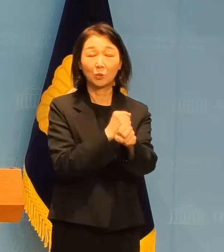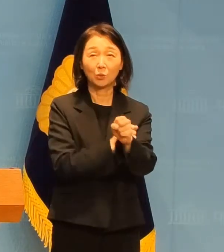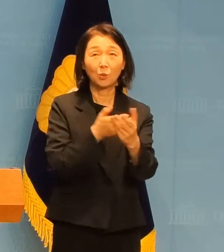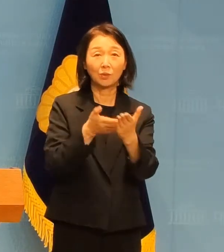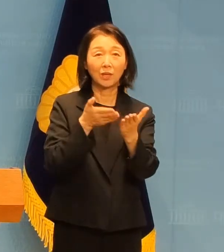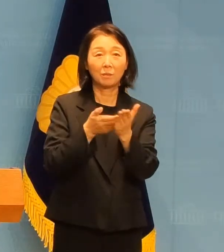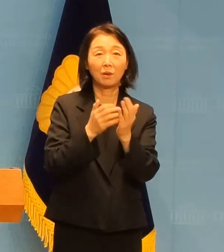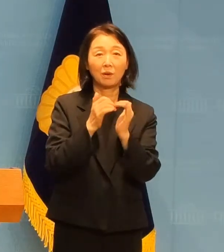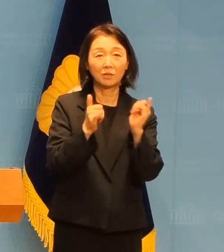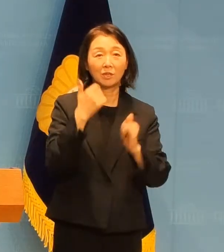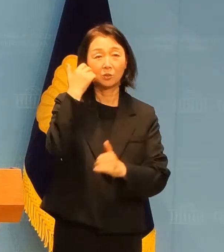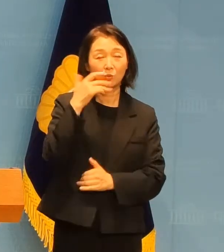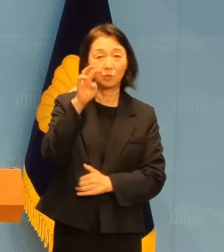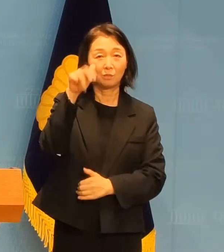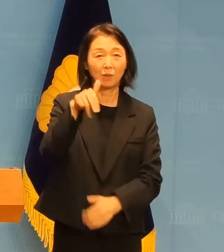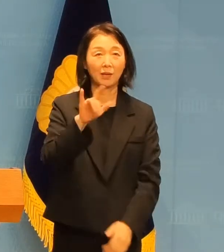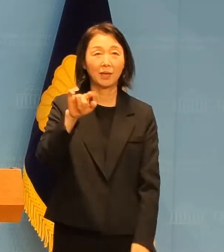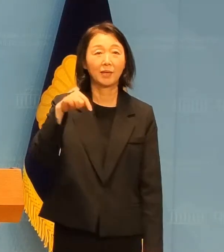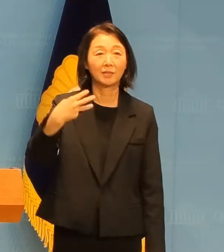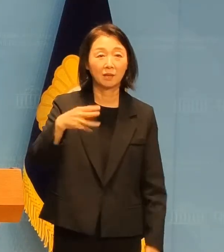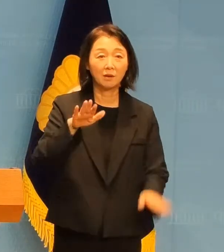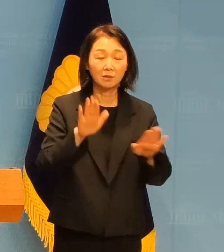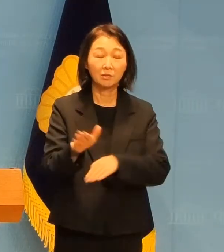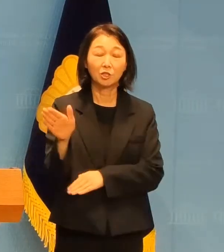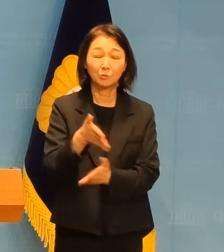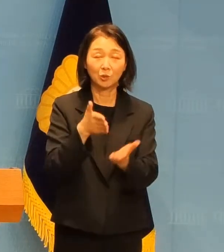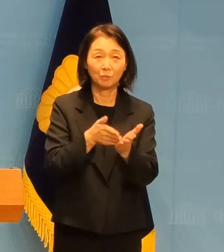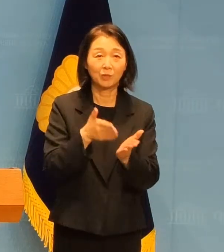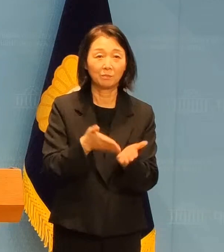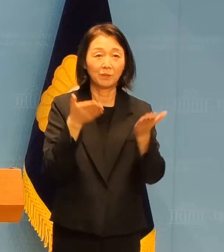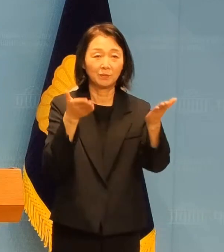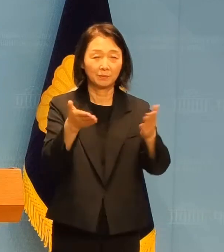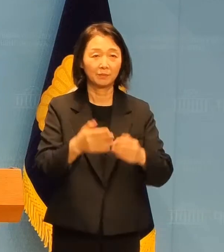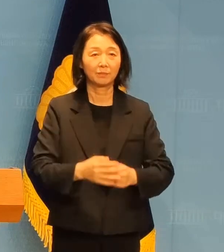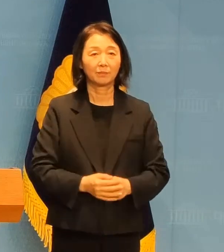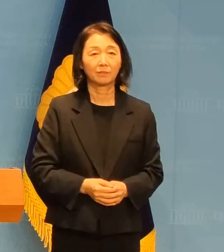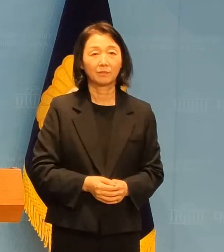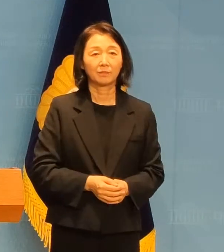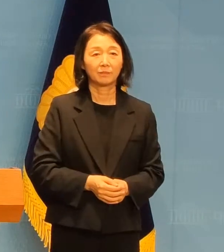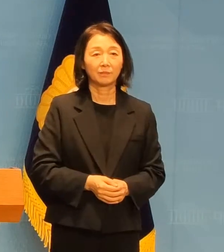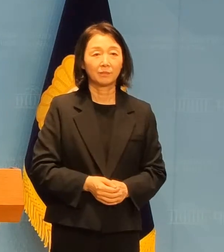노동대변인 박해철입니다. 지금부터 브리핑 시작하겠습니다.